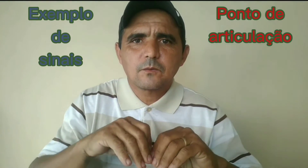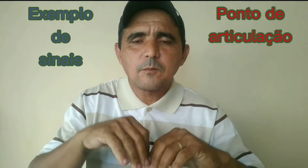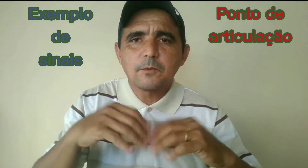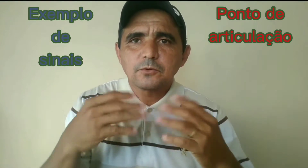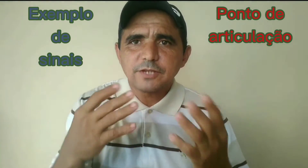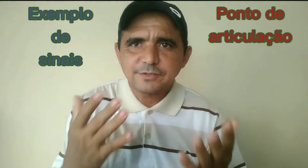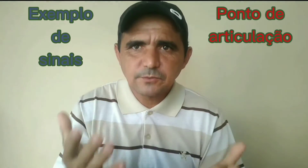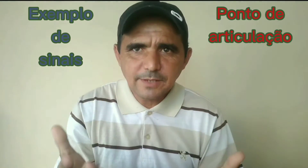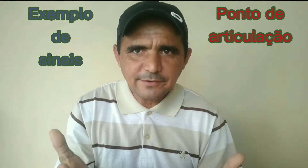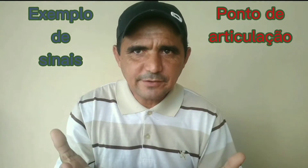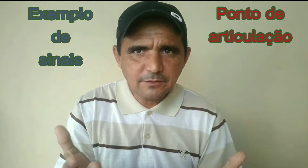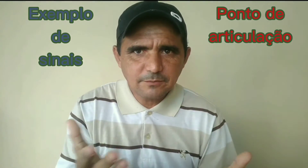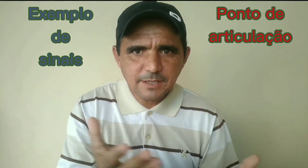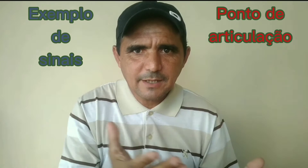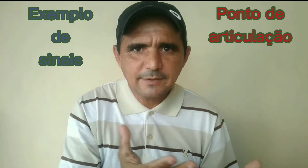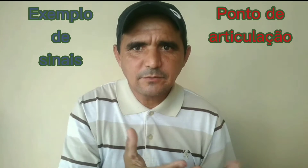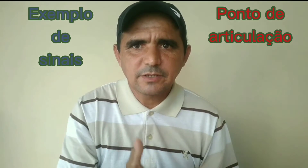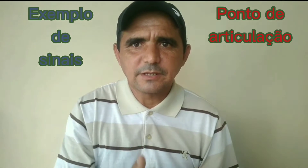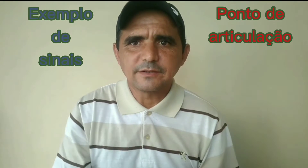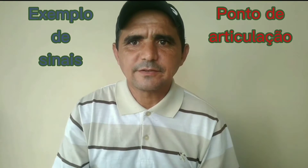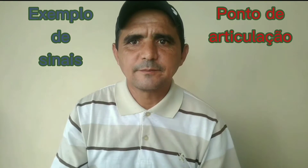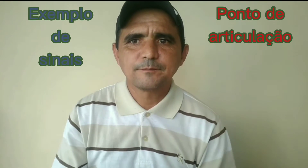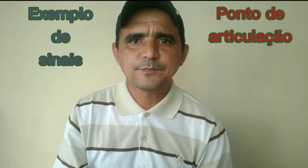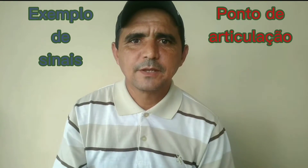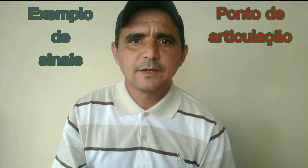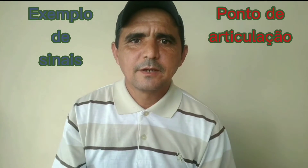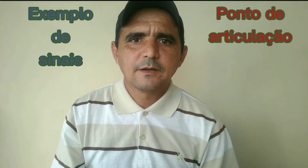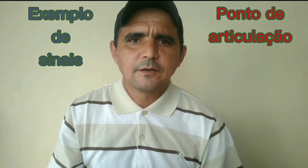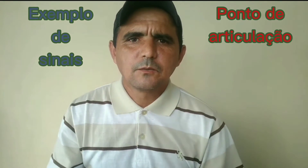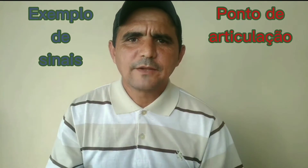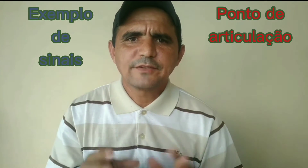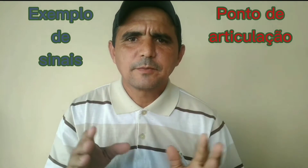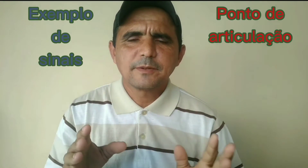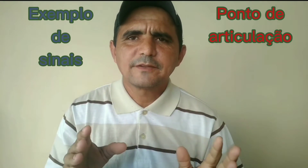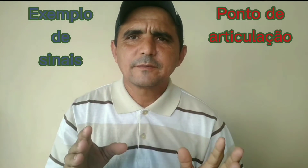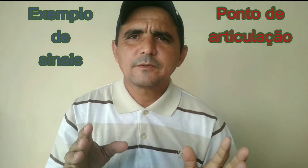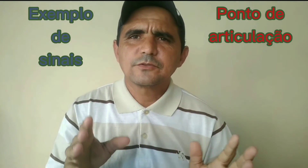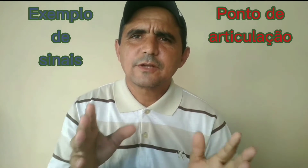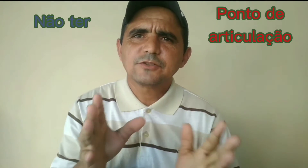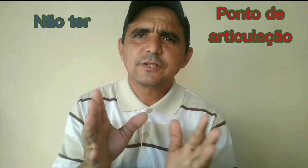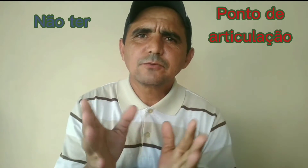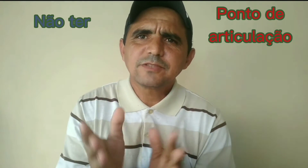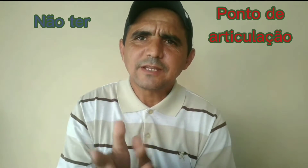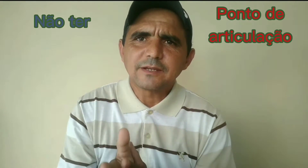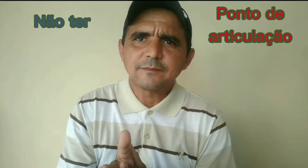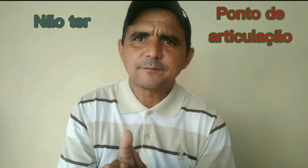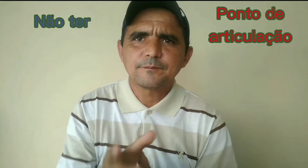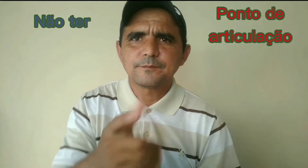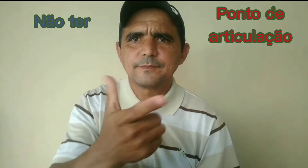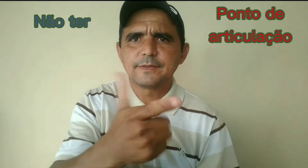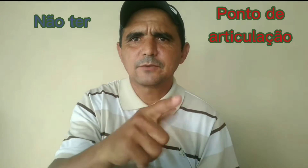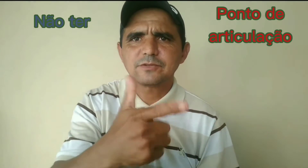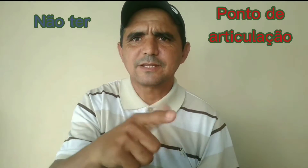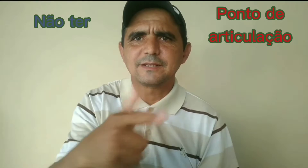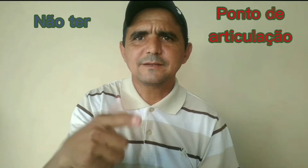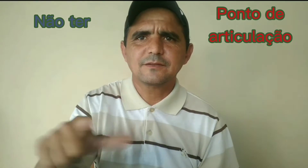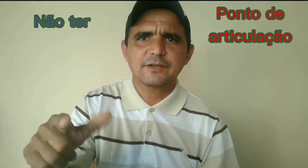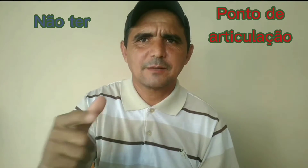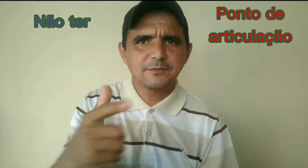o ponto de articulação para cada um deles. O exemplo, por exemplo, o sinal de não ter, né? Nós acabamos